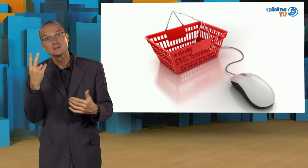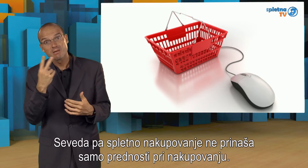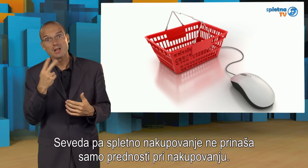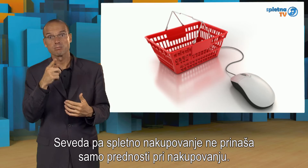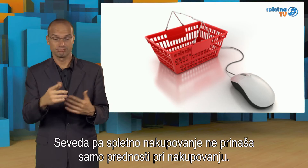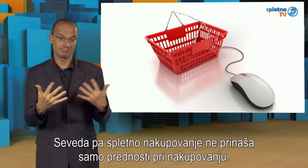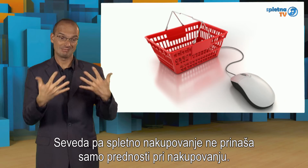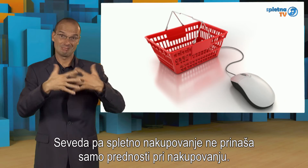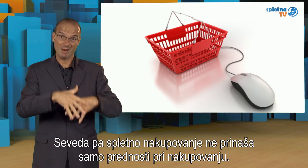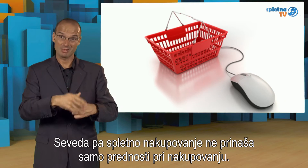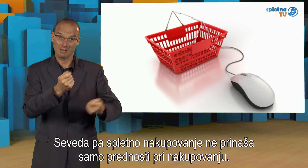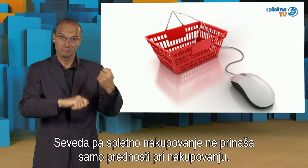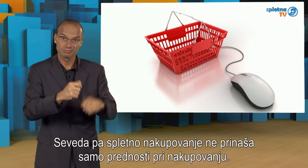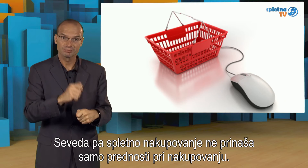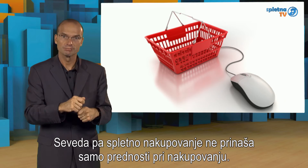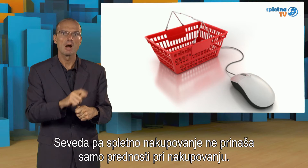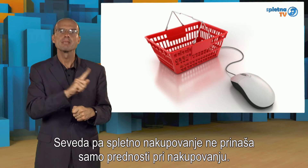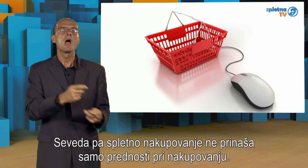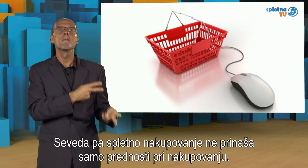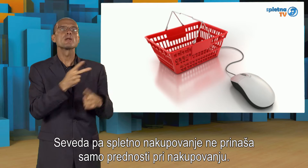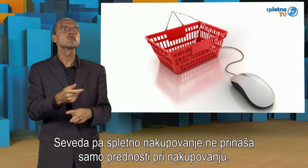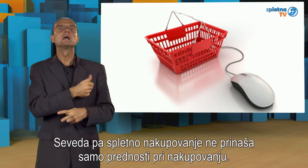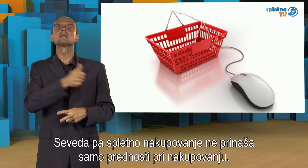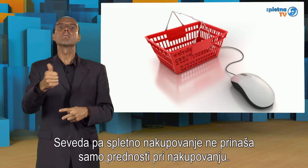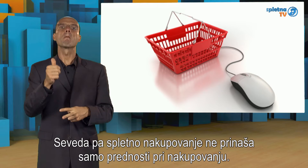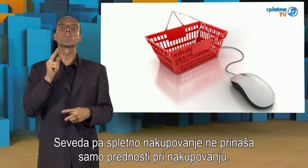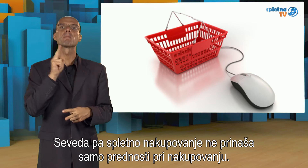Seveda pa spletno nakupovanje ne prinaša samo prednosti pri nakupovanju.